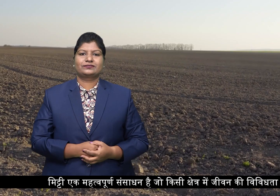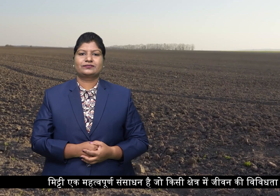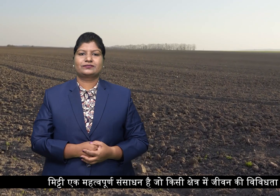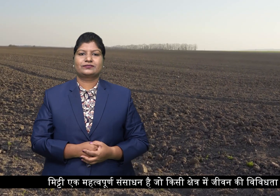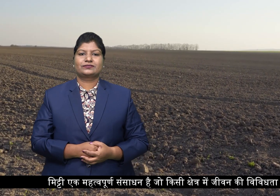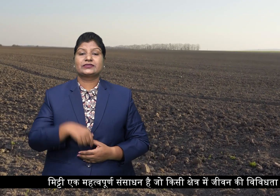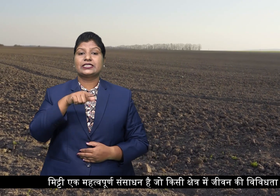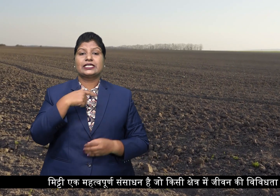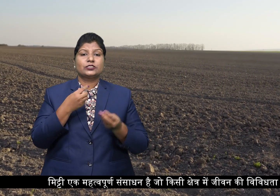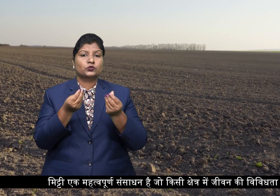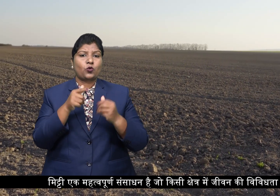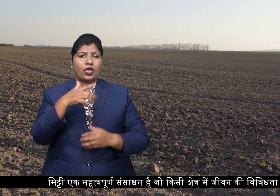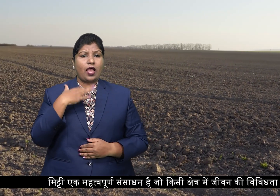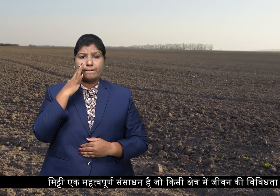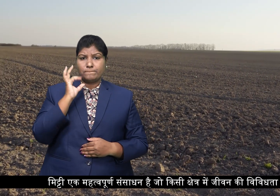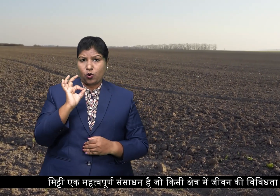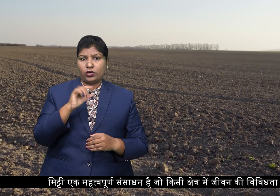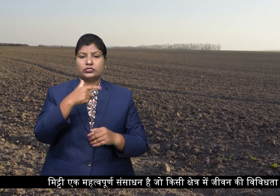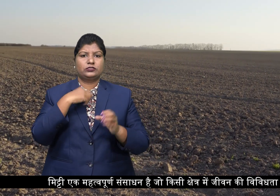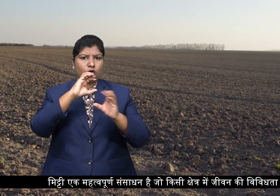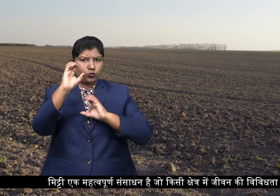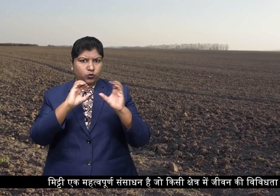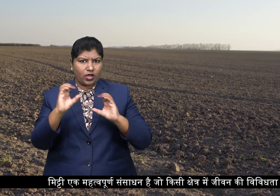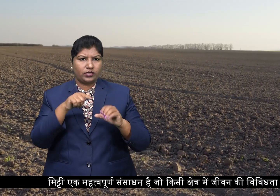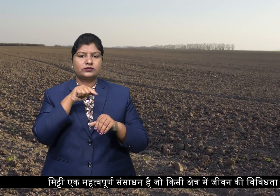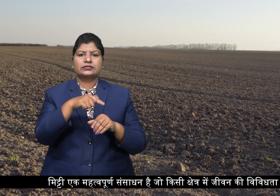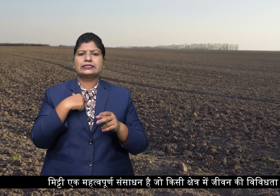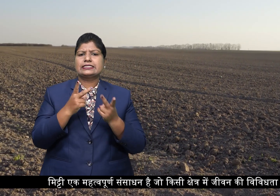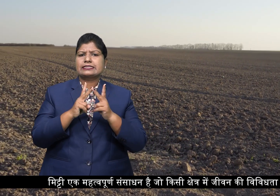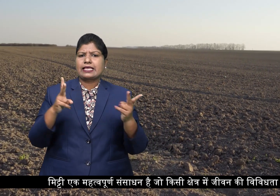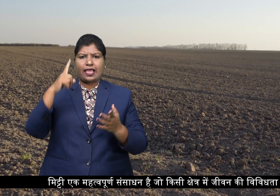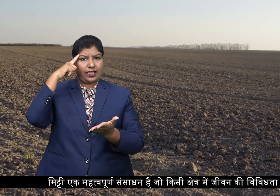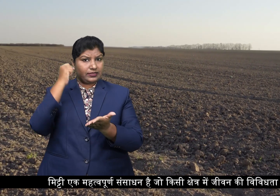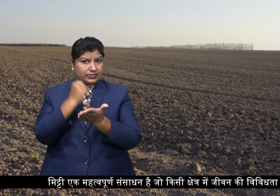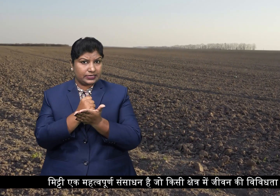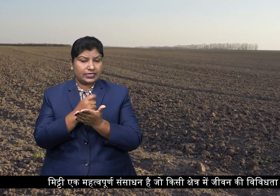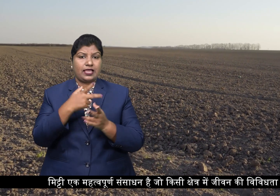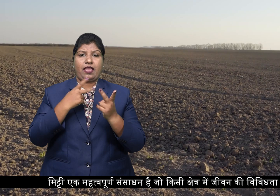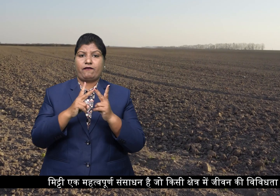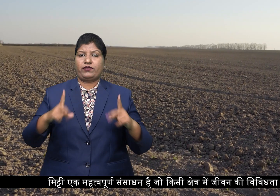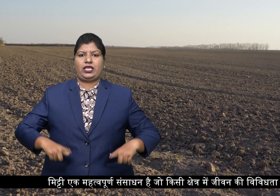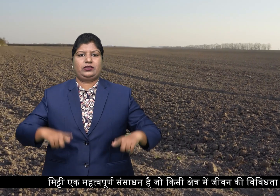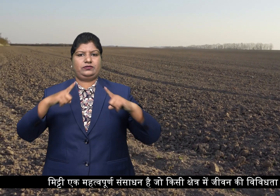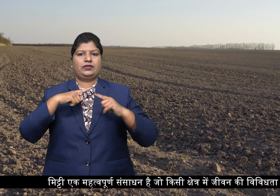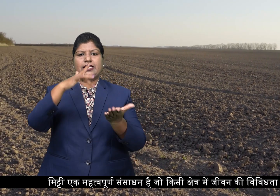मिट्टी एक महत्वपूर्ण संसाधन है जो किसी क्षेत्र में जीवन की विविधता तय करती है।